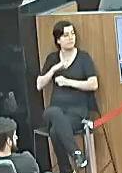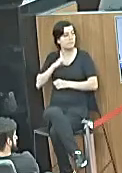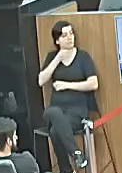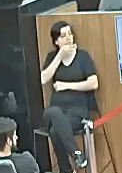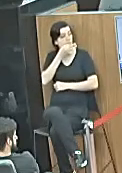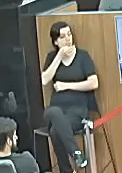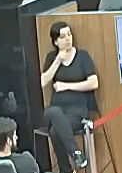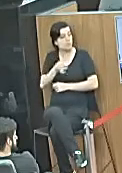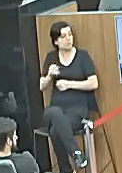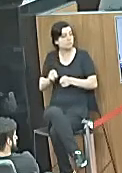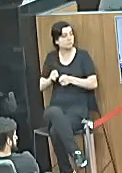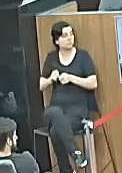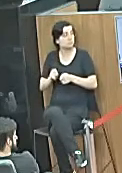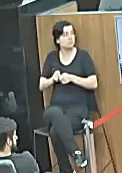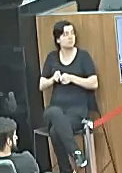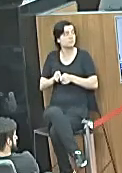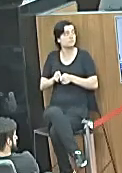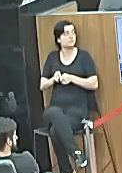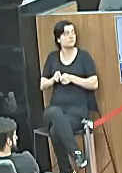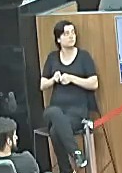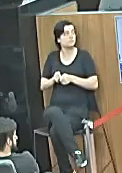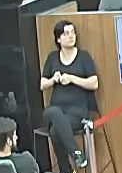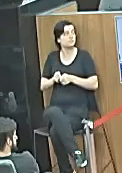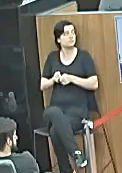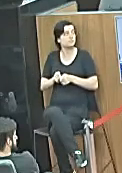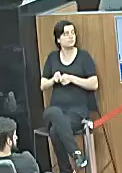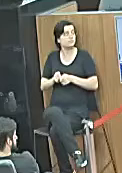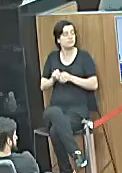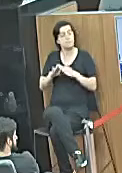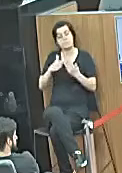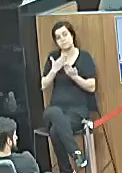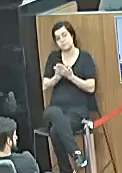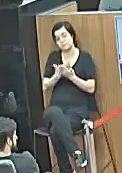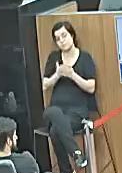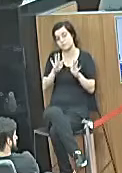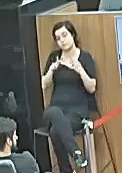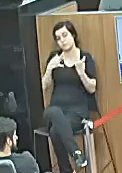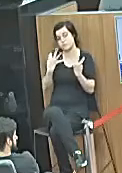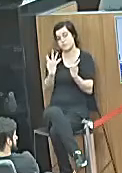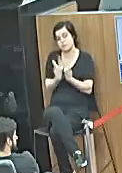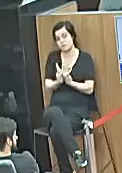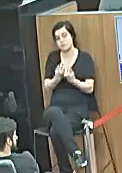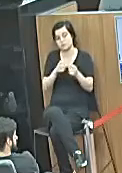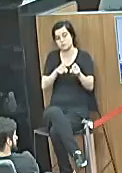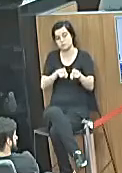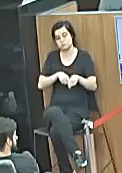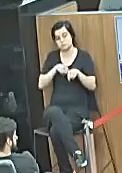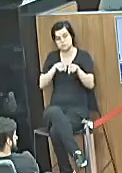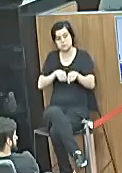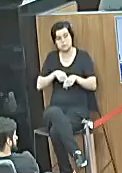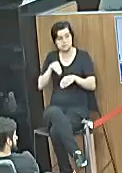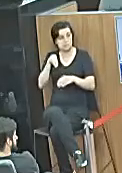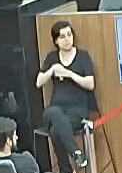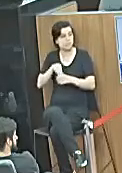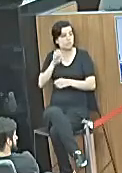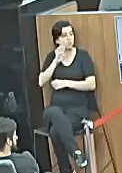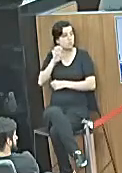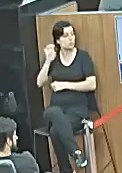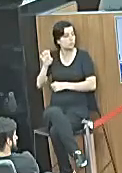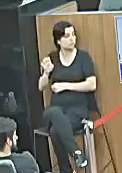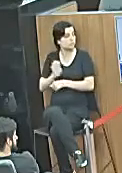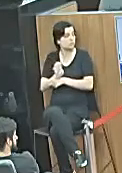e equipamentos de irrigação para as escolas família agrícola a semfaz no estado a criação